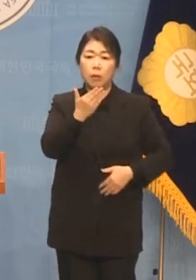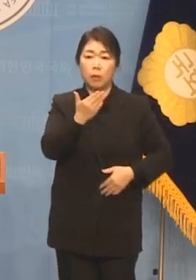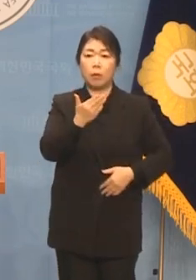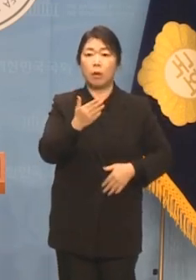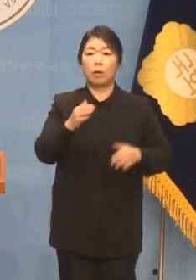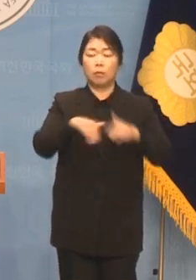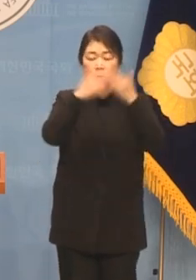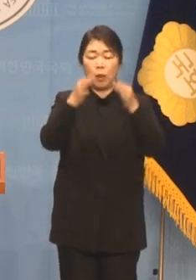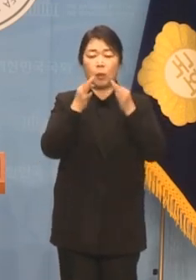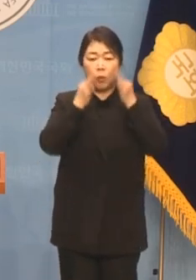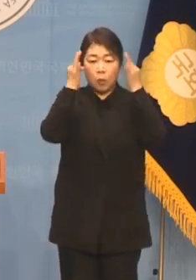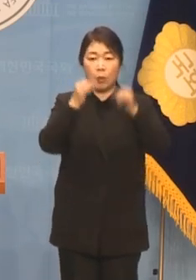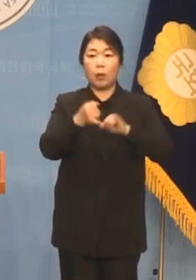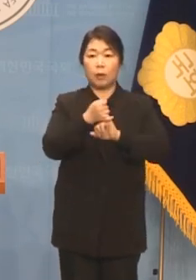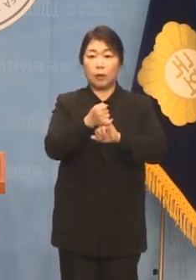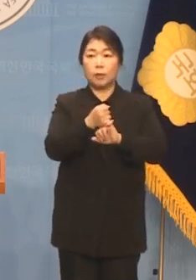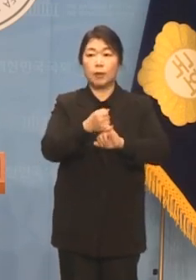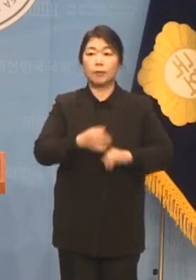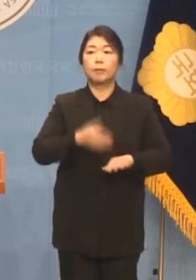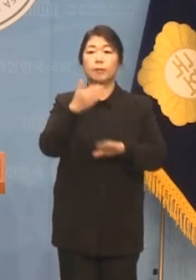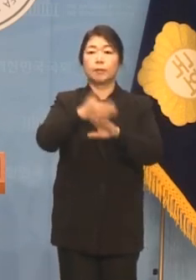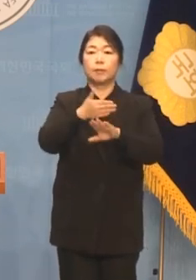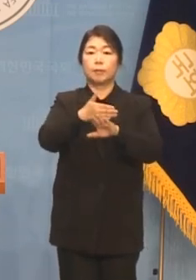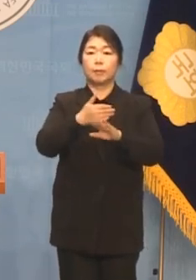노력을 다할 것입니다